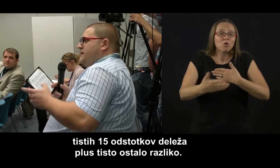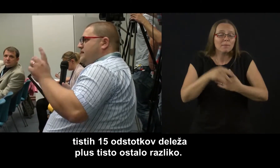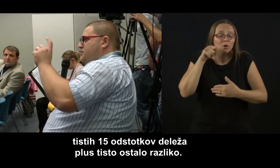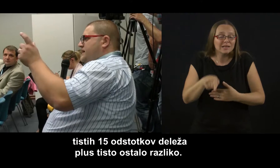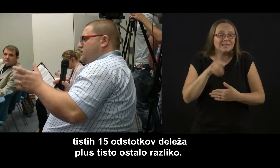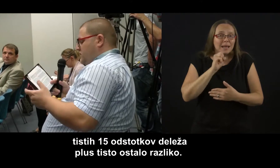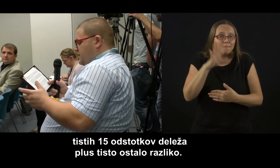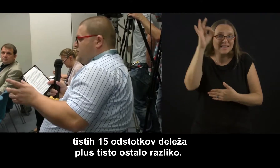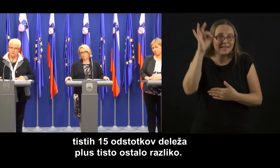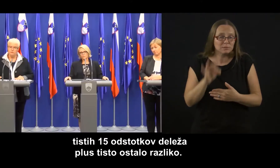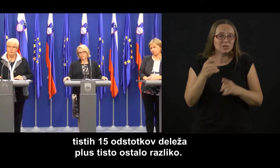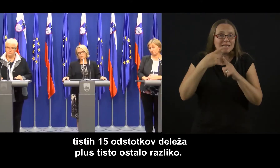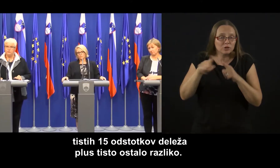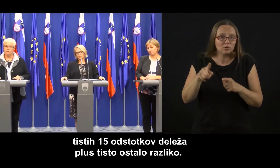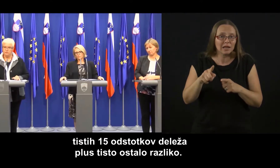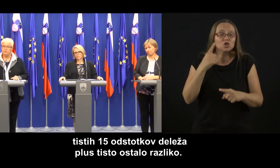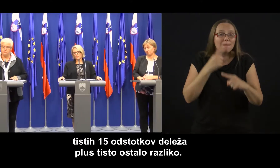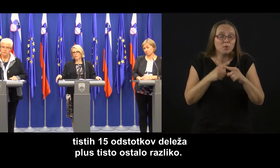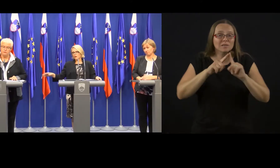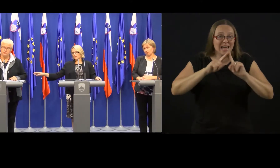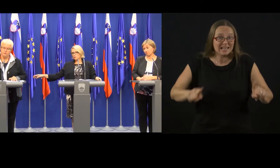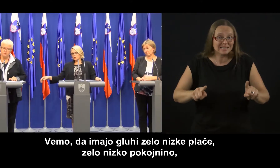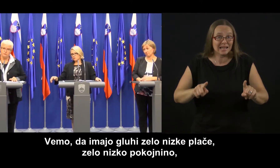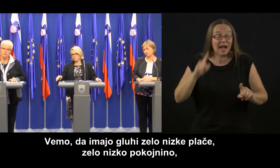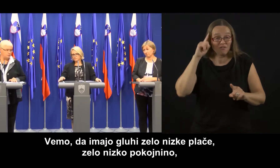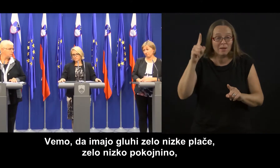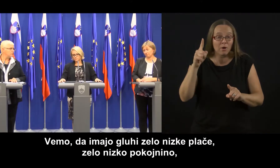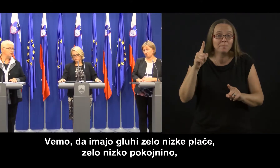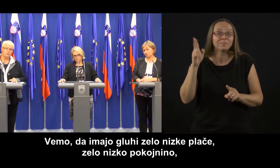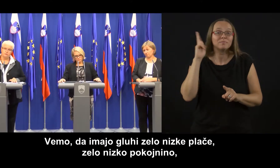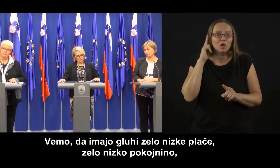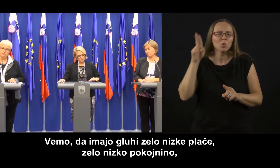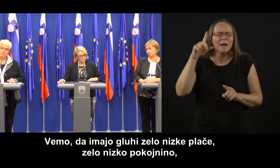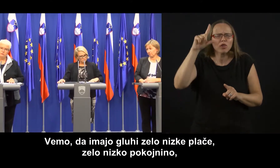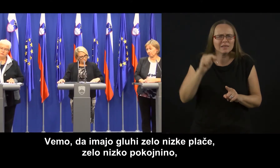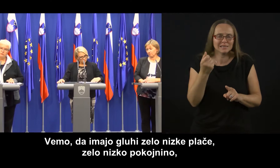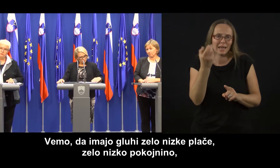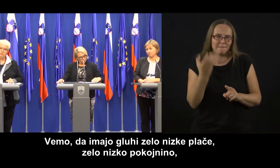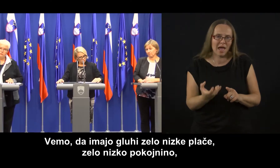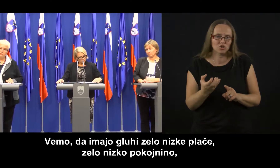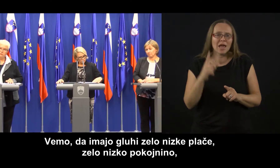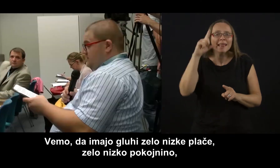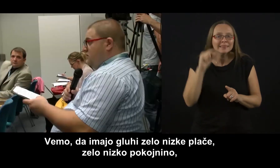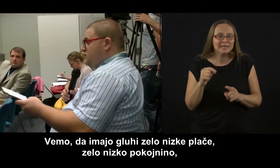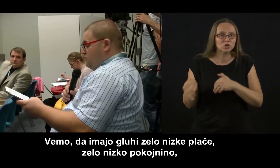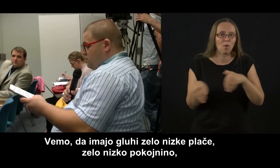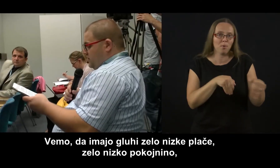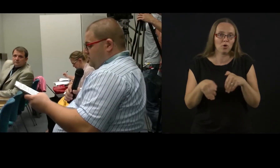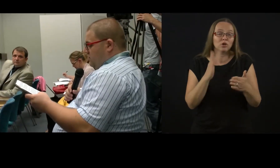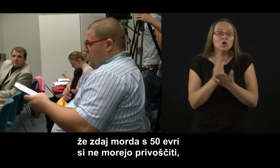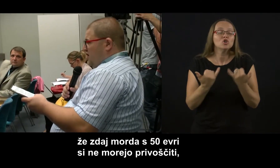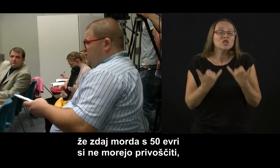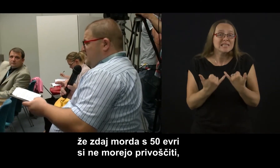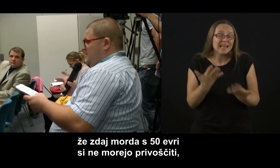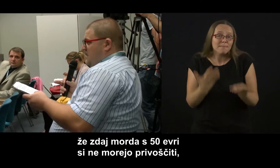tistih 15% deleža plus tista ostala razlika. Ne? Vemo, da gluhi imajo zelo nizke plače, zelo nizko